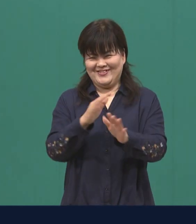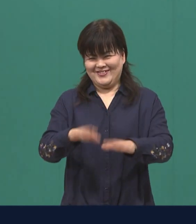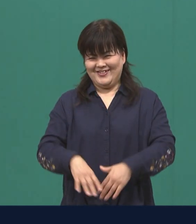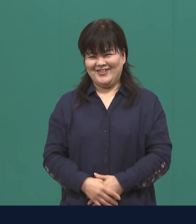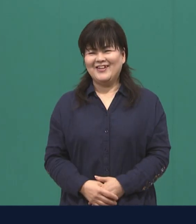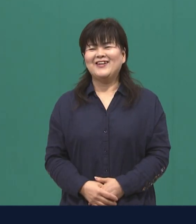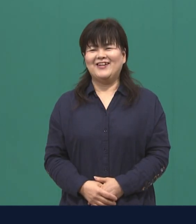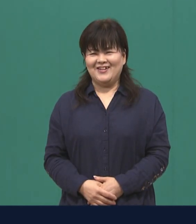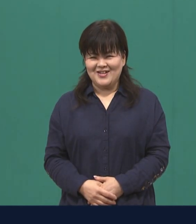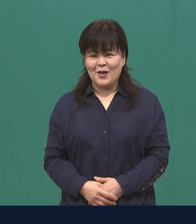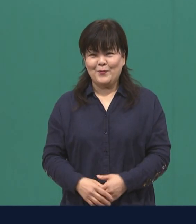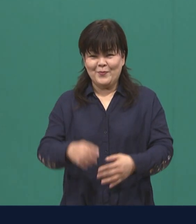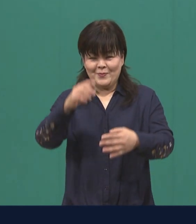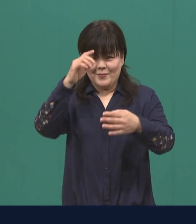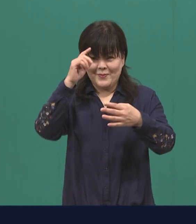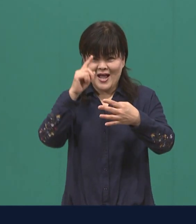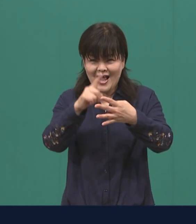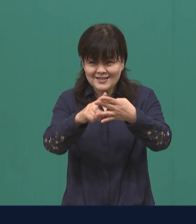覧になりました。